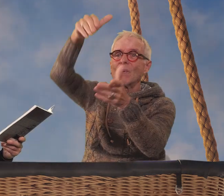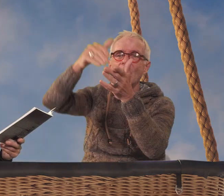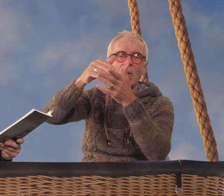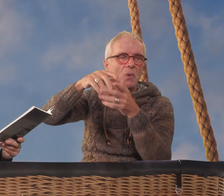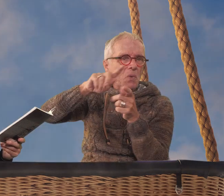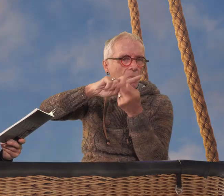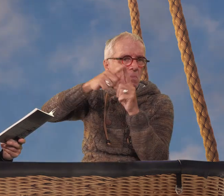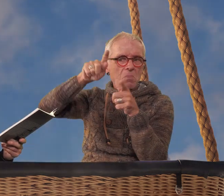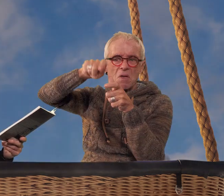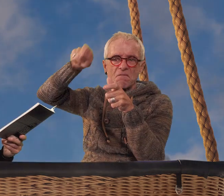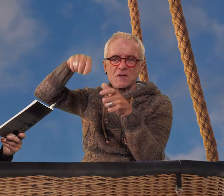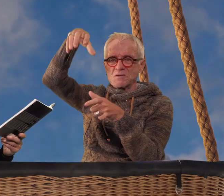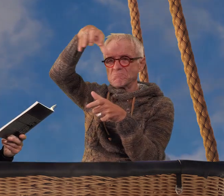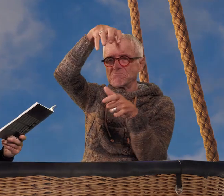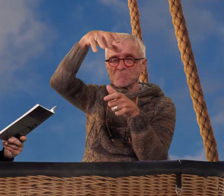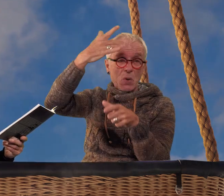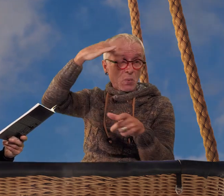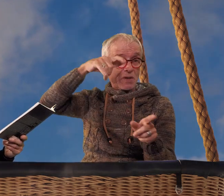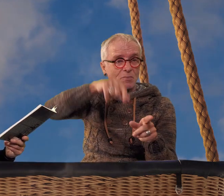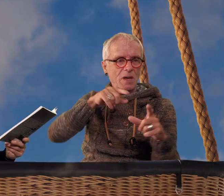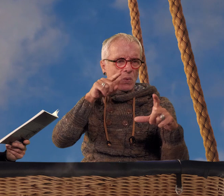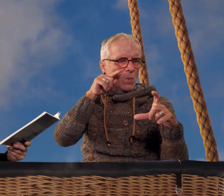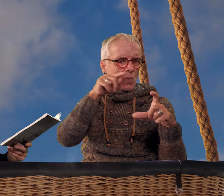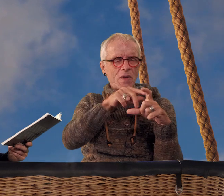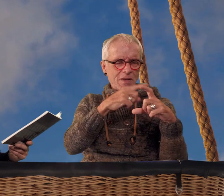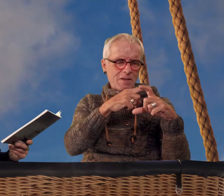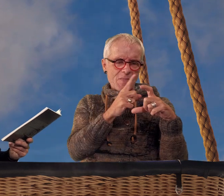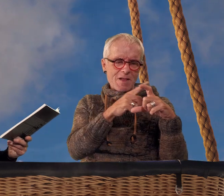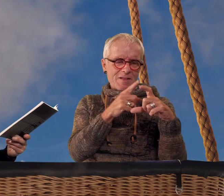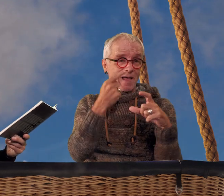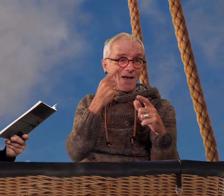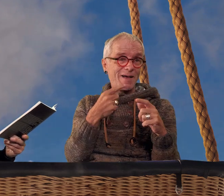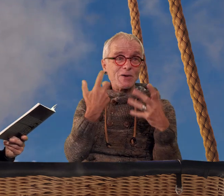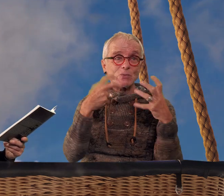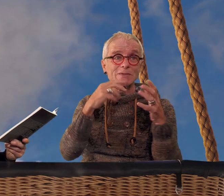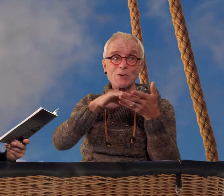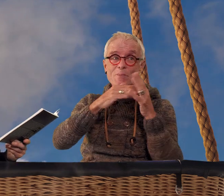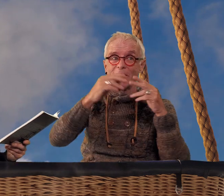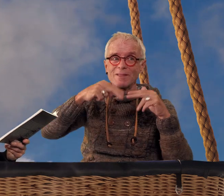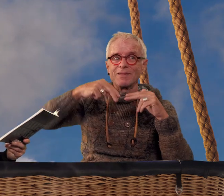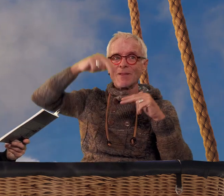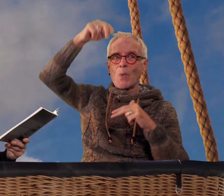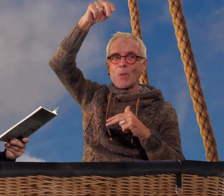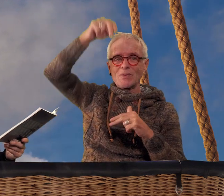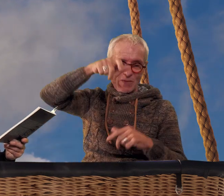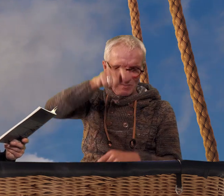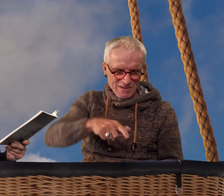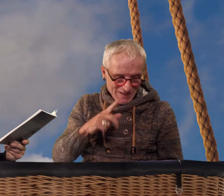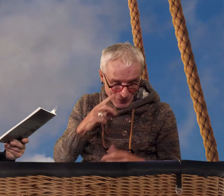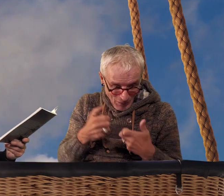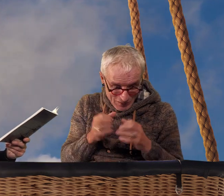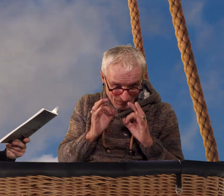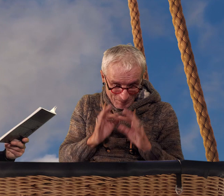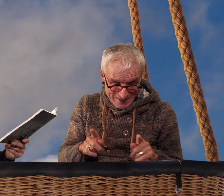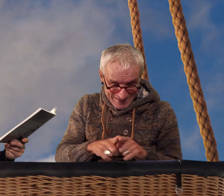demeuré stationnaire. L'inconnu consulta le baromètre et dit, « Nous voici à 800 mètres. Les hommes ressemblent à des insectes.